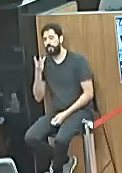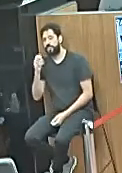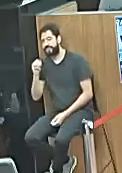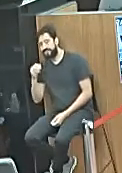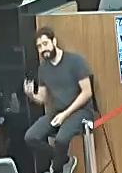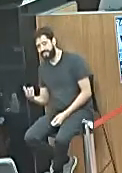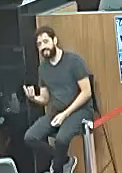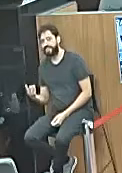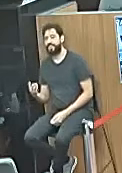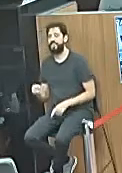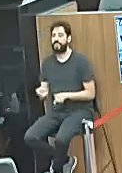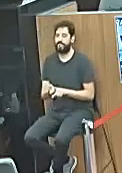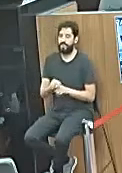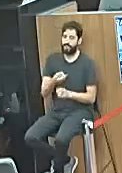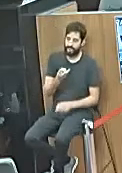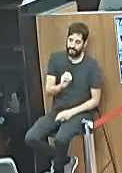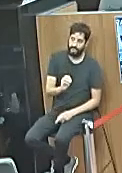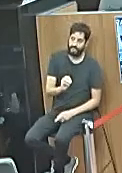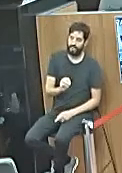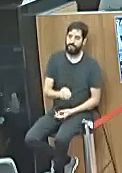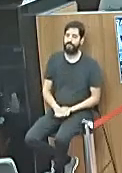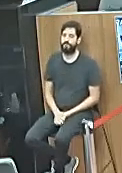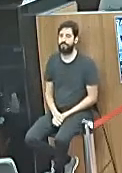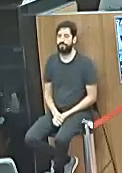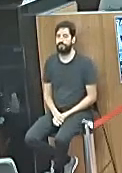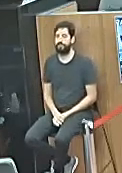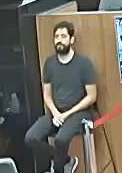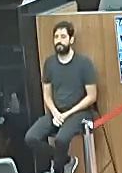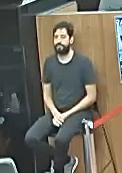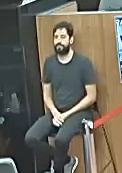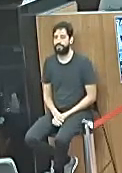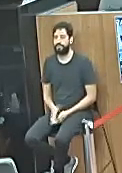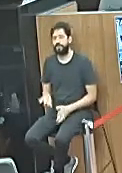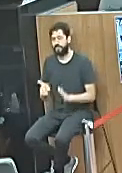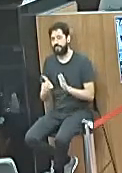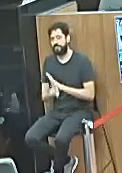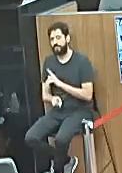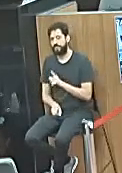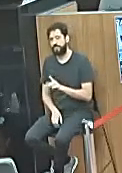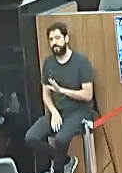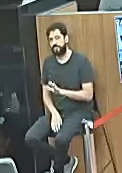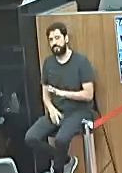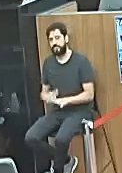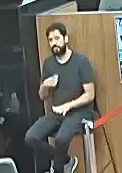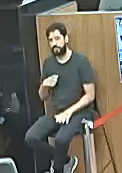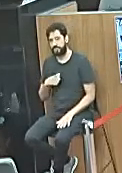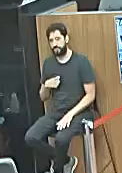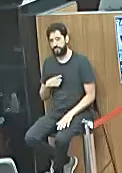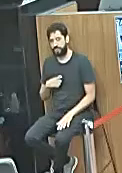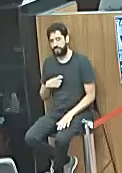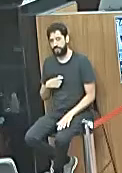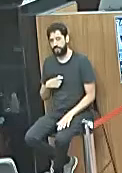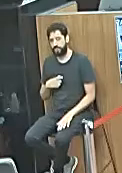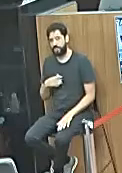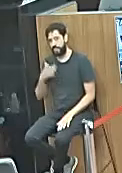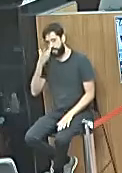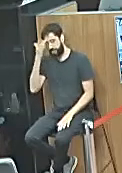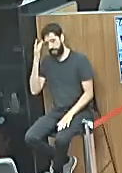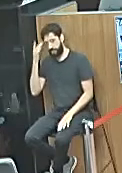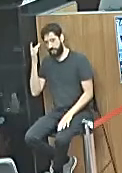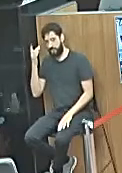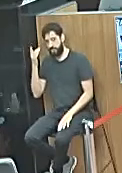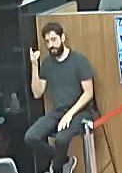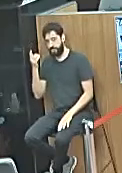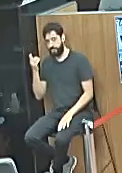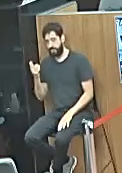da estação diamante eo 30 parado eo 30 é uma pergunta é tinha agente de bordo nesse ônibus a gente